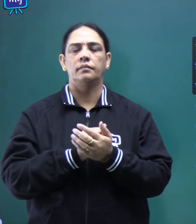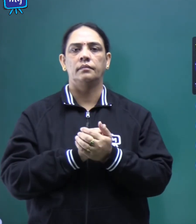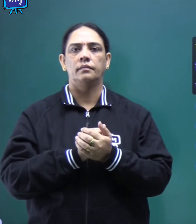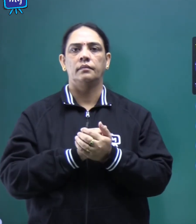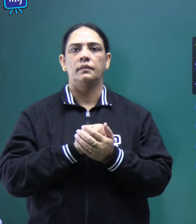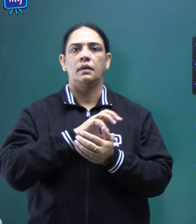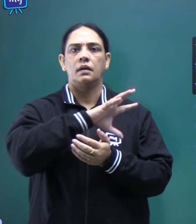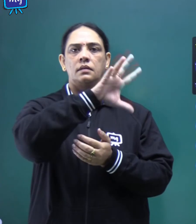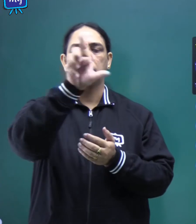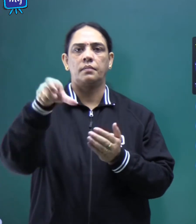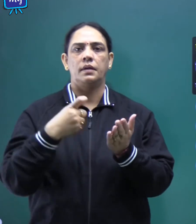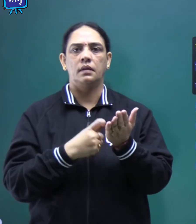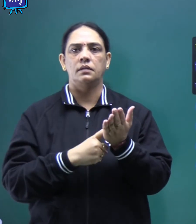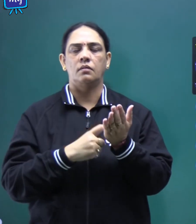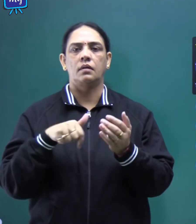सभी त्रिज्याओं का